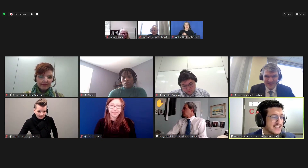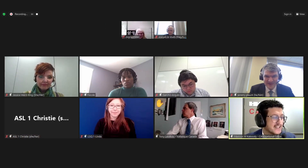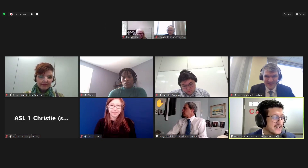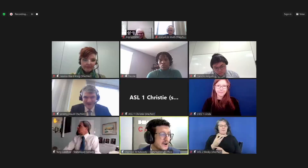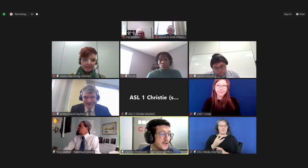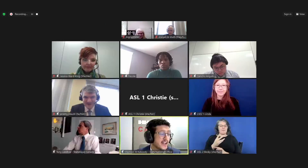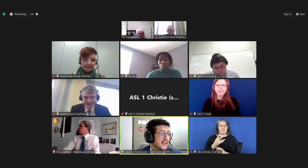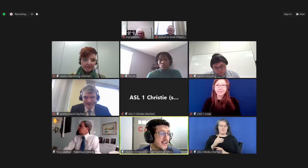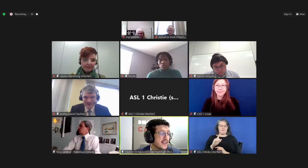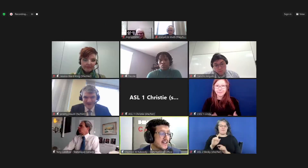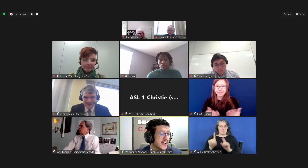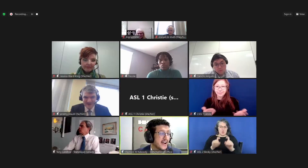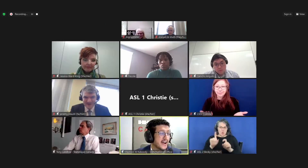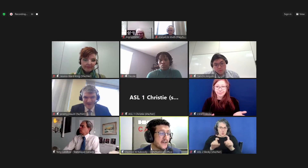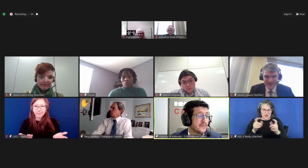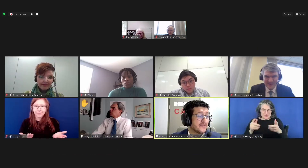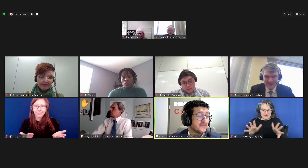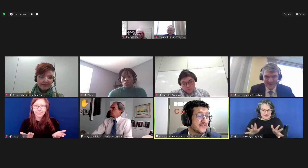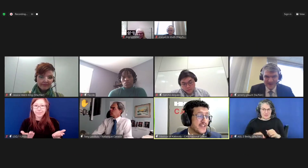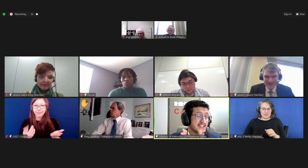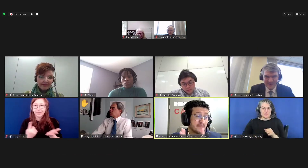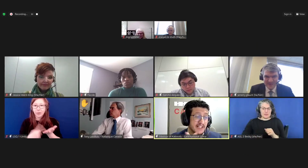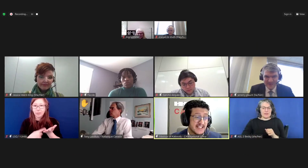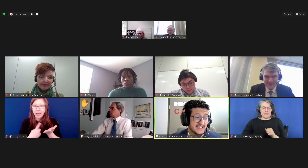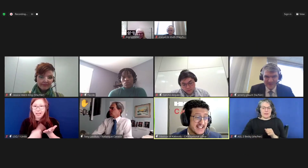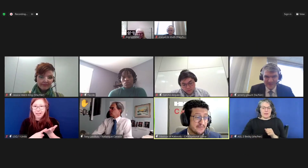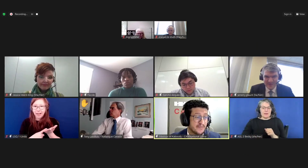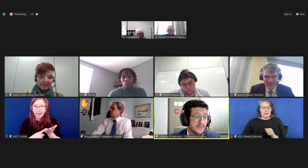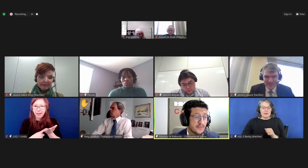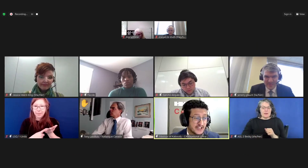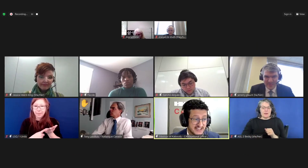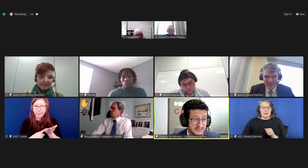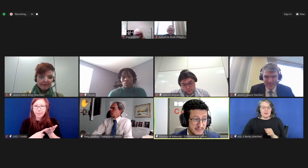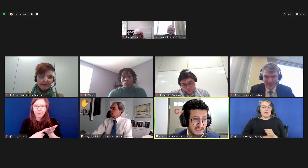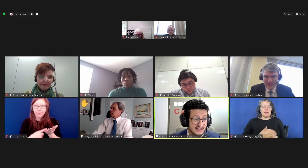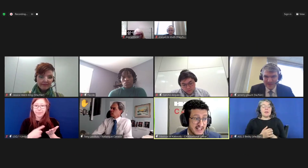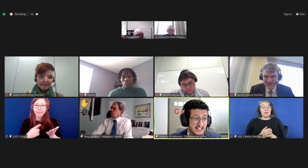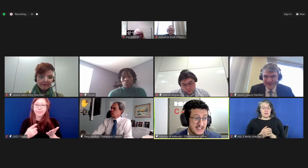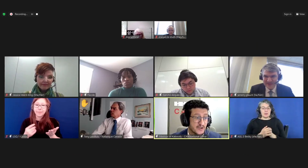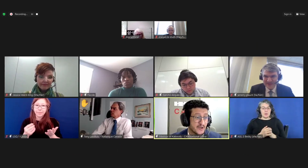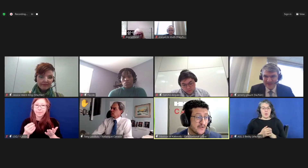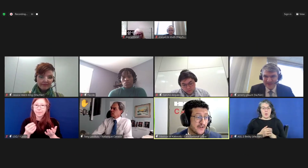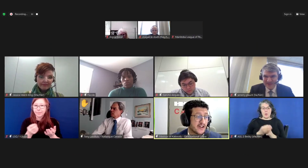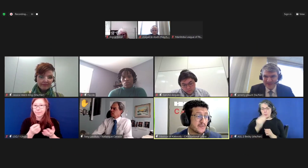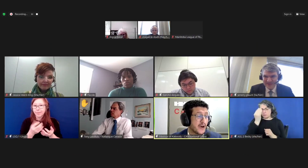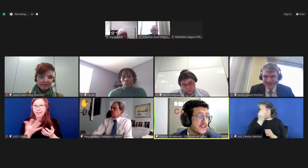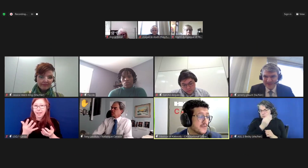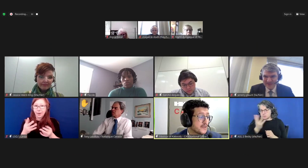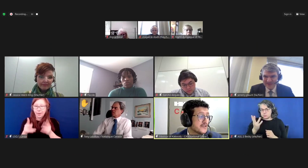Nous avons des commentaires de quelques participants.